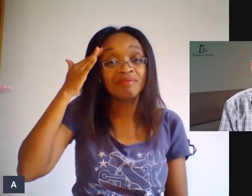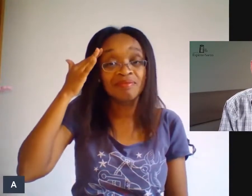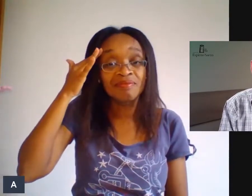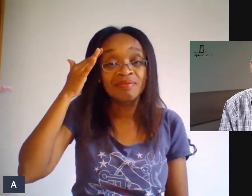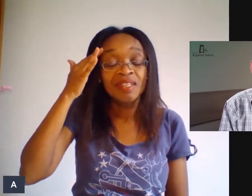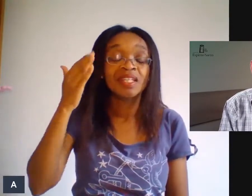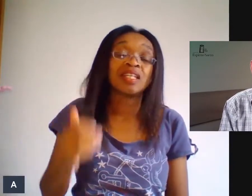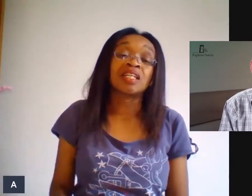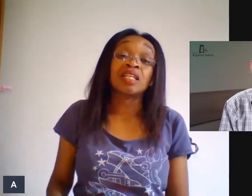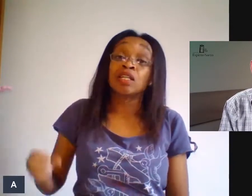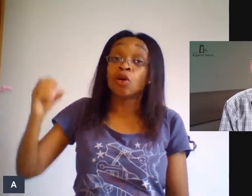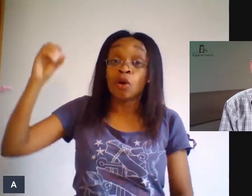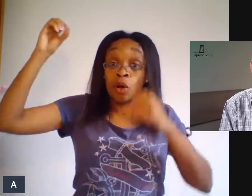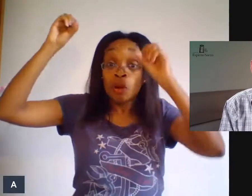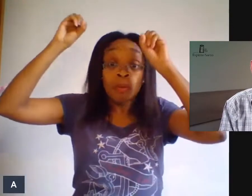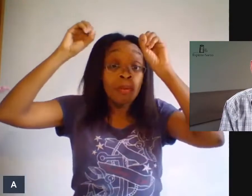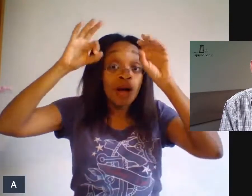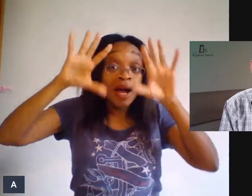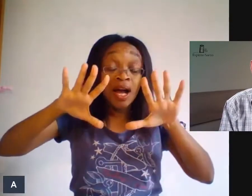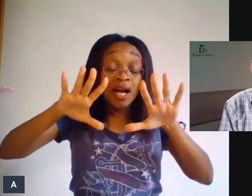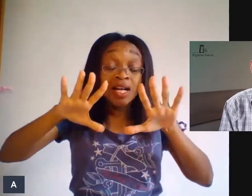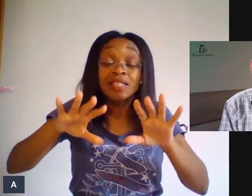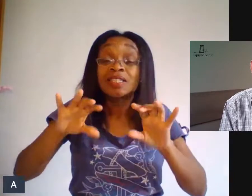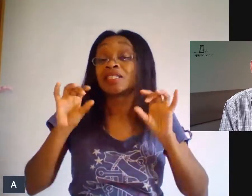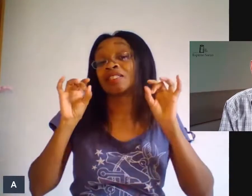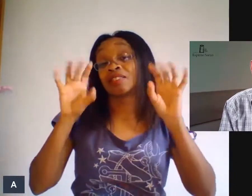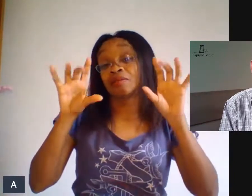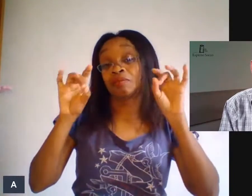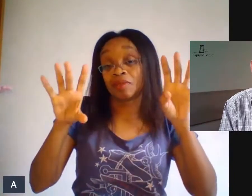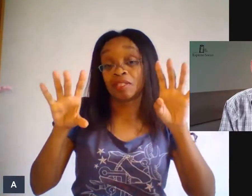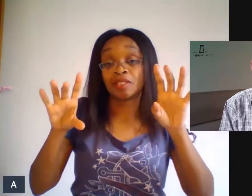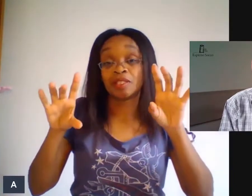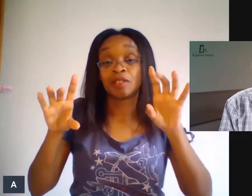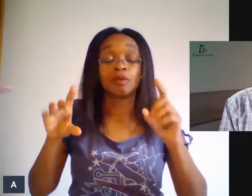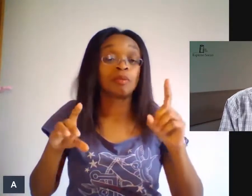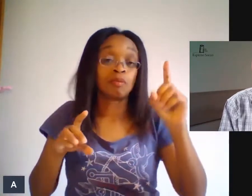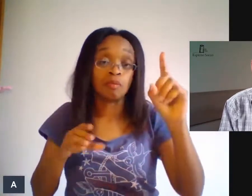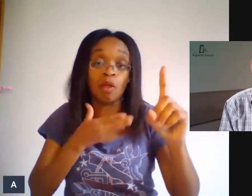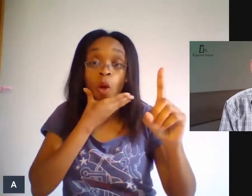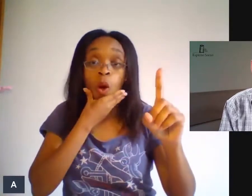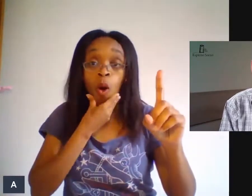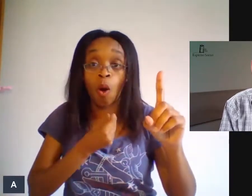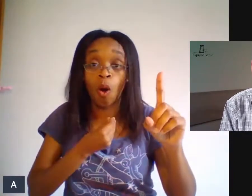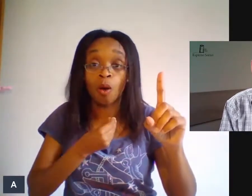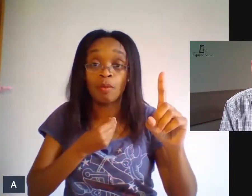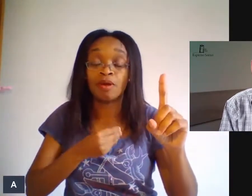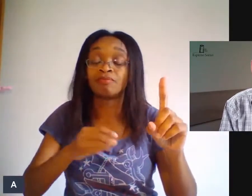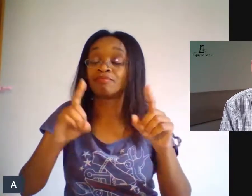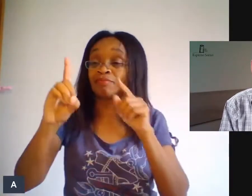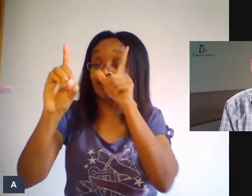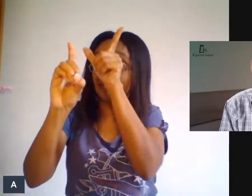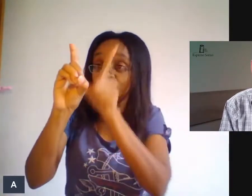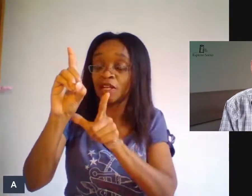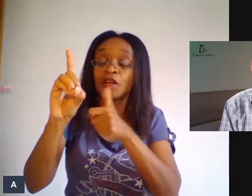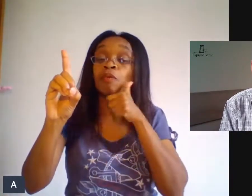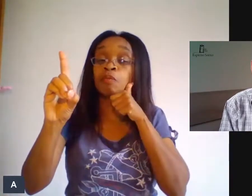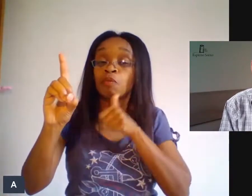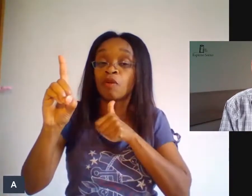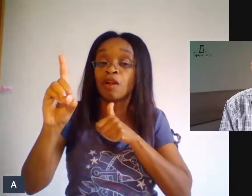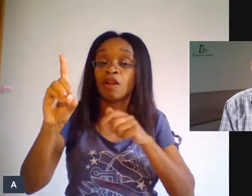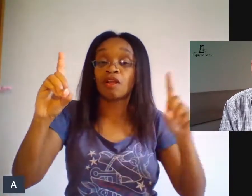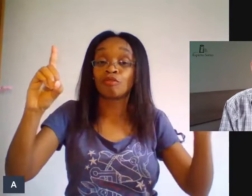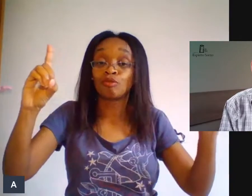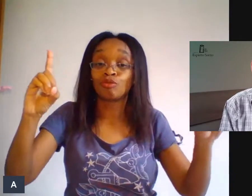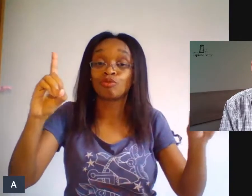uma graça especial para serem fiéis um ao outro, né? Isso aí a gente vai ver sobre a indissolubilidade do